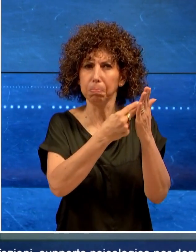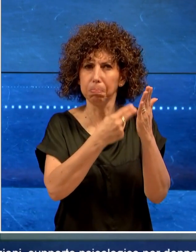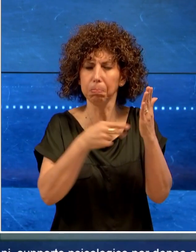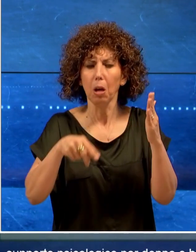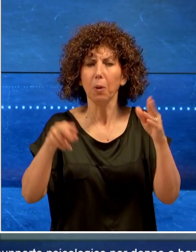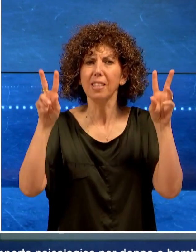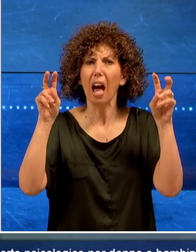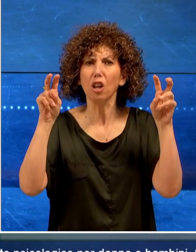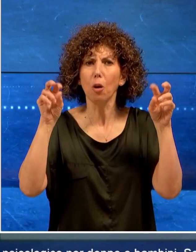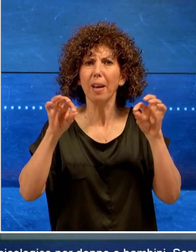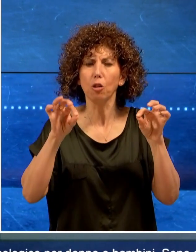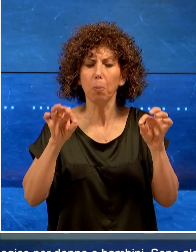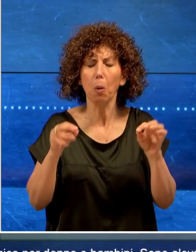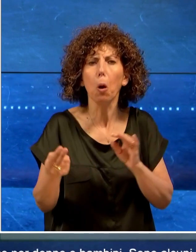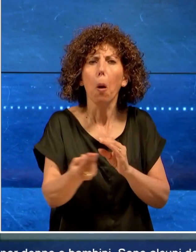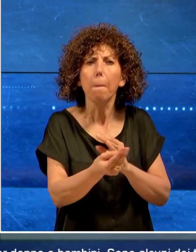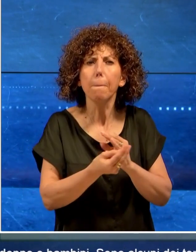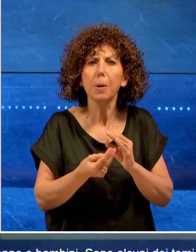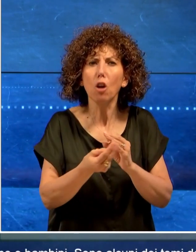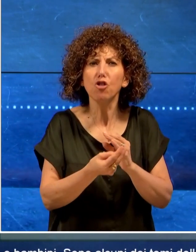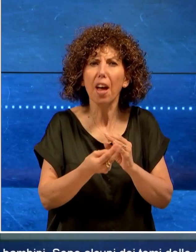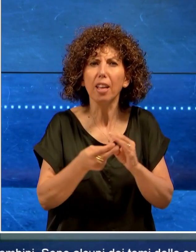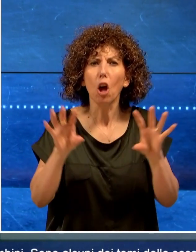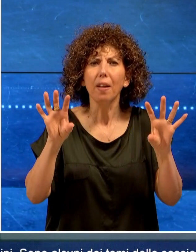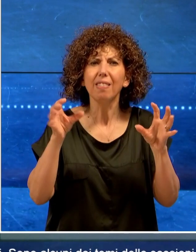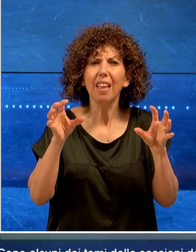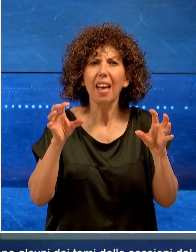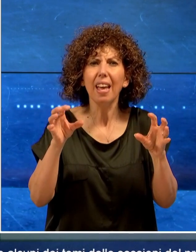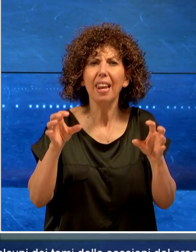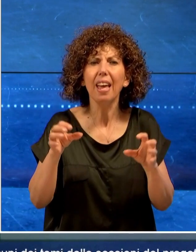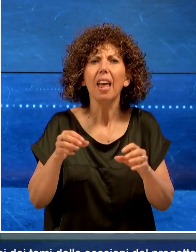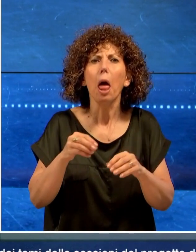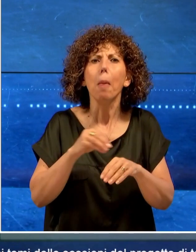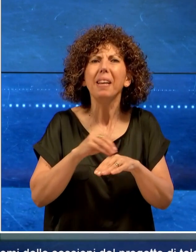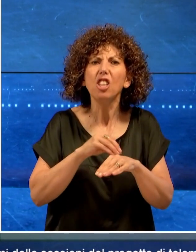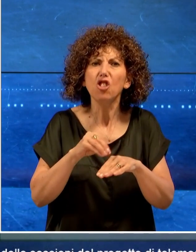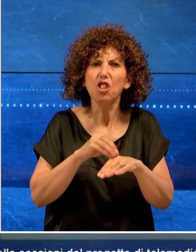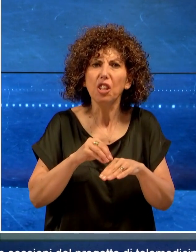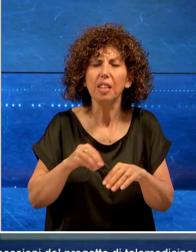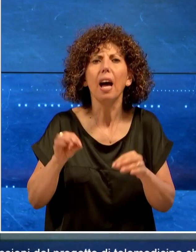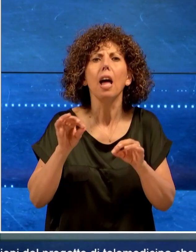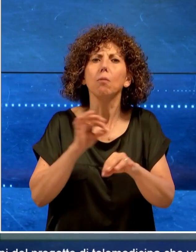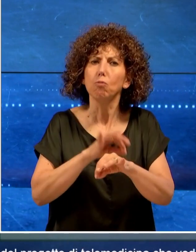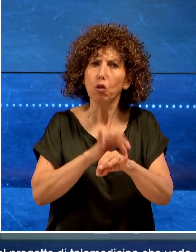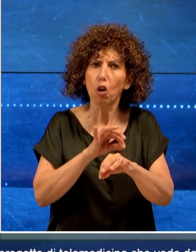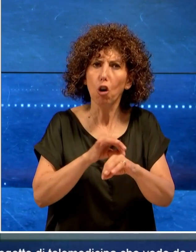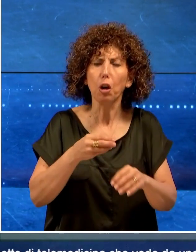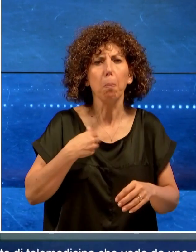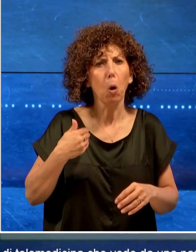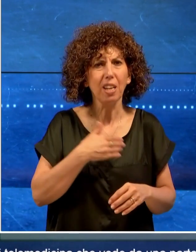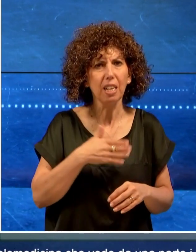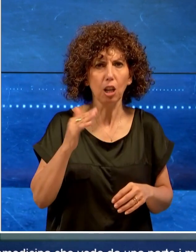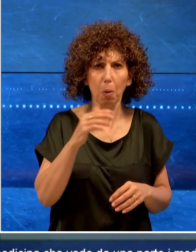delle sessioni del progetto di telemedicina che vede da una parte i medici del Policlinico di Bari